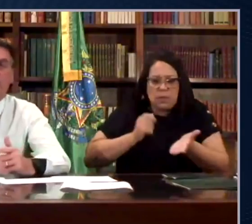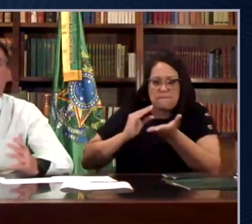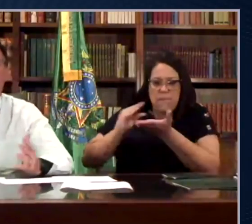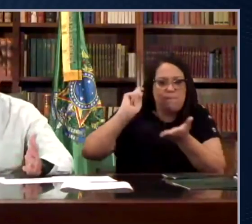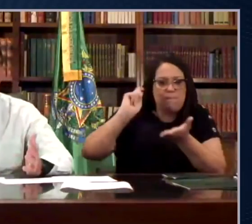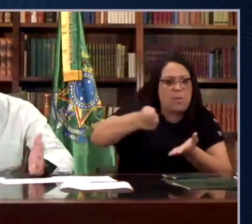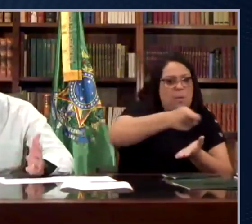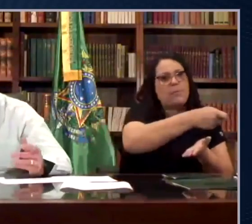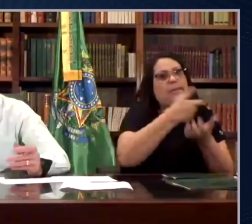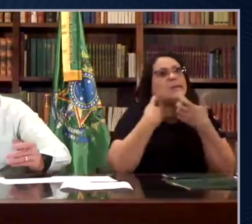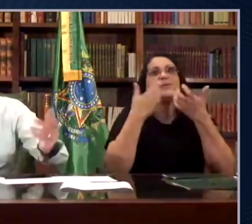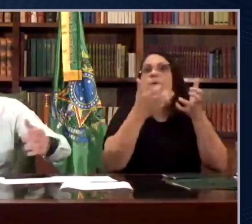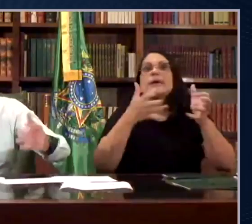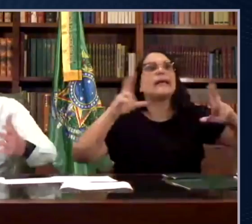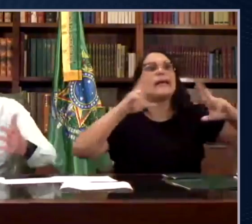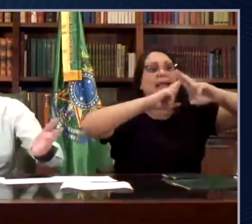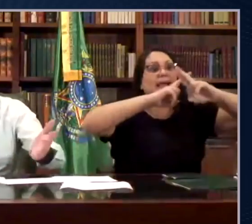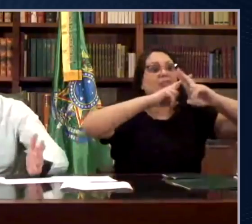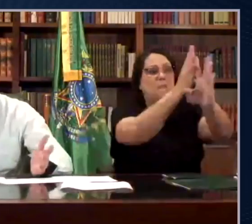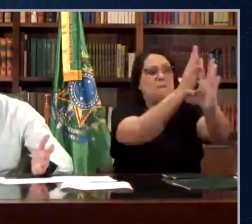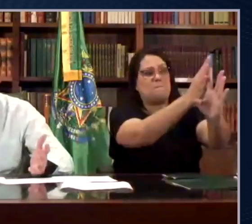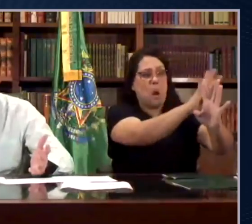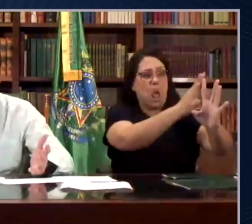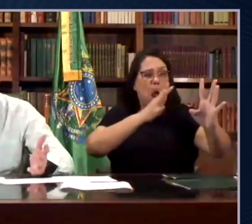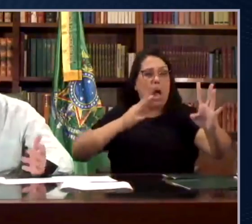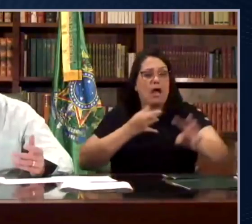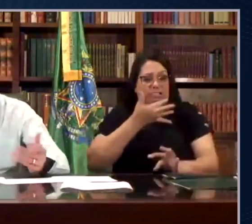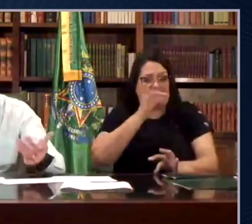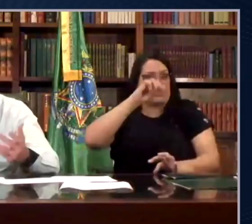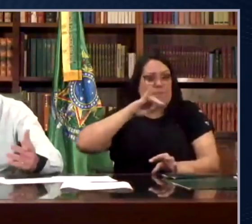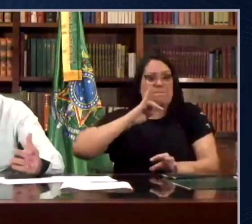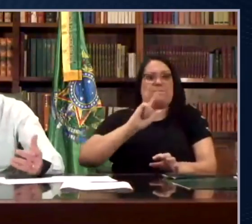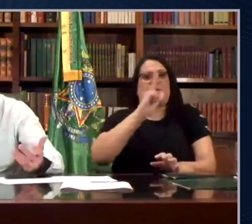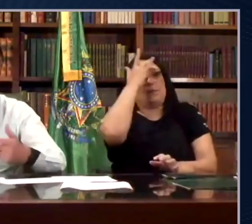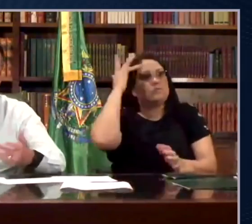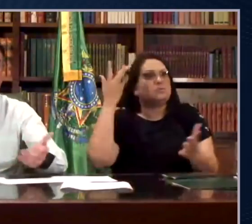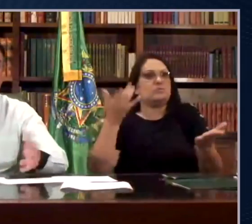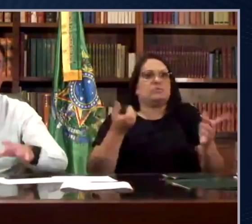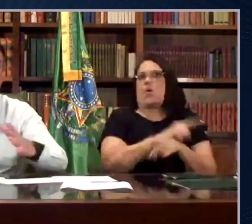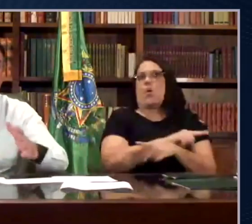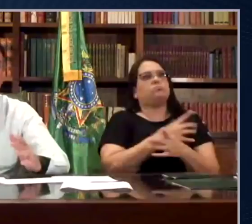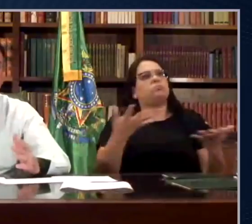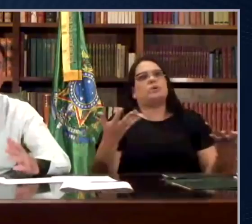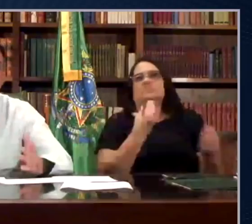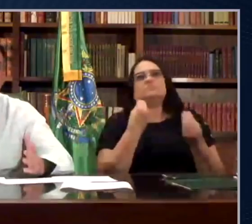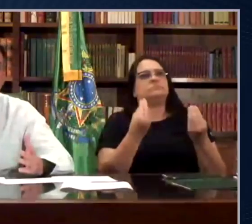queremos que na frente da Caixa Federal se amontue 10 mil pessoas na frente de cada agência, que daí está fazendo um efeito